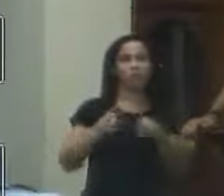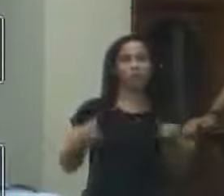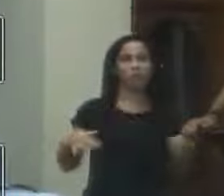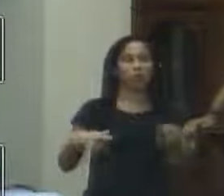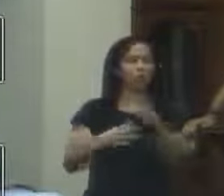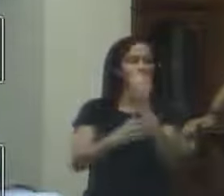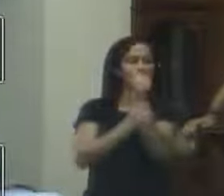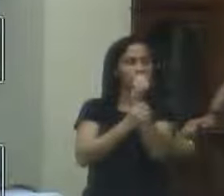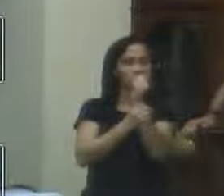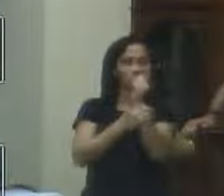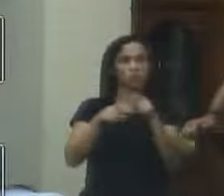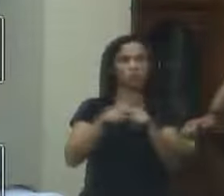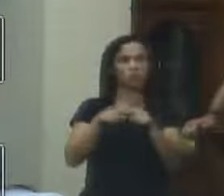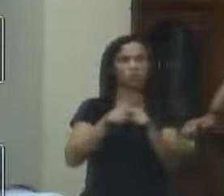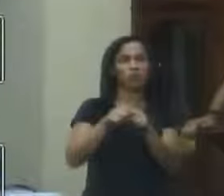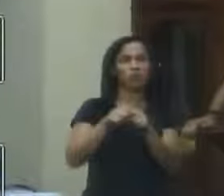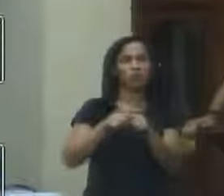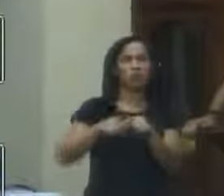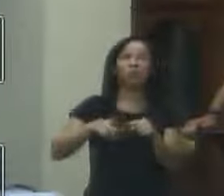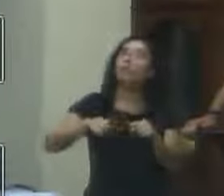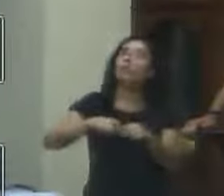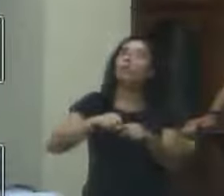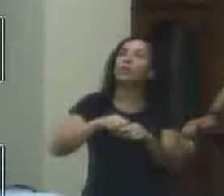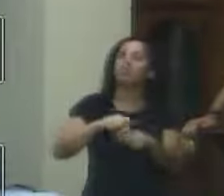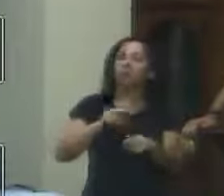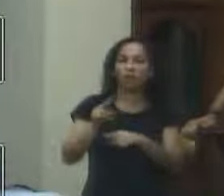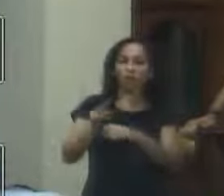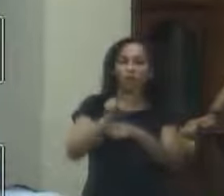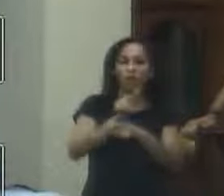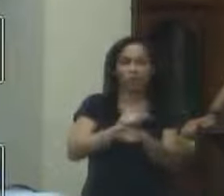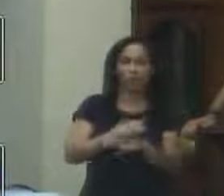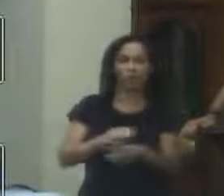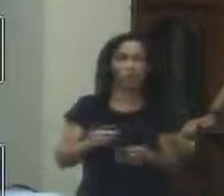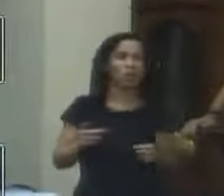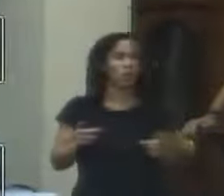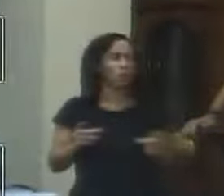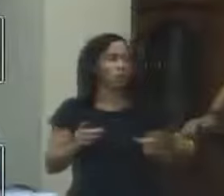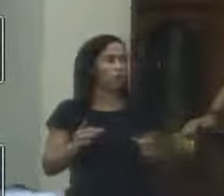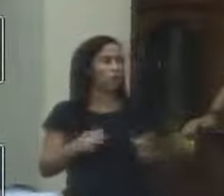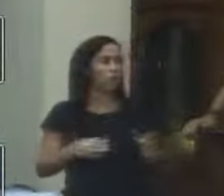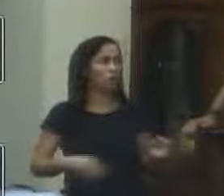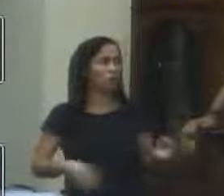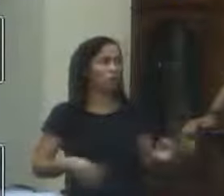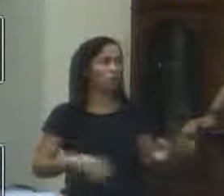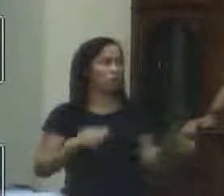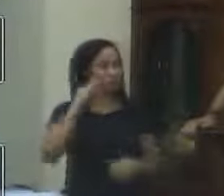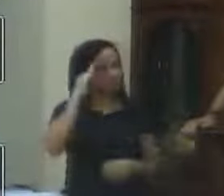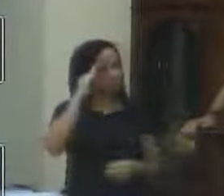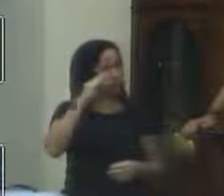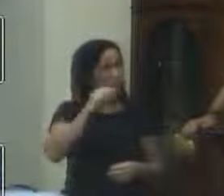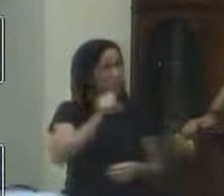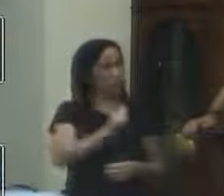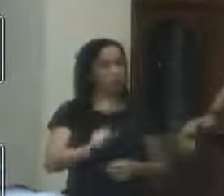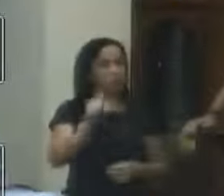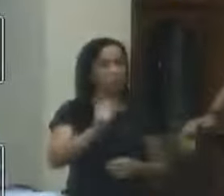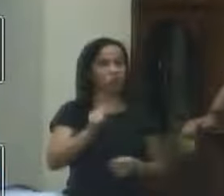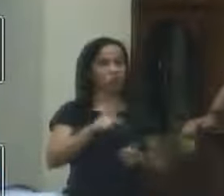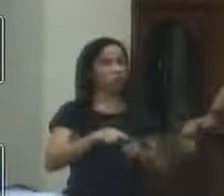seguranças. E a fiscalização de postura. O comércio de conservatório, principalmente os associados, são